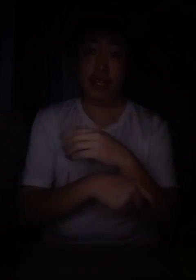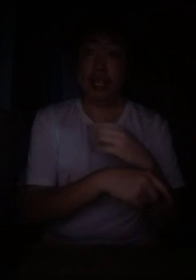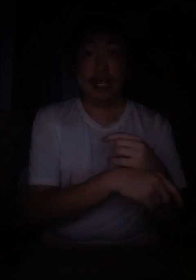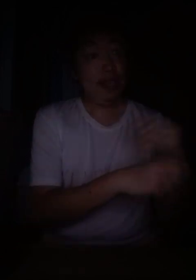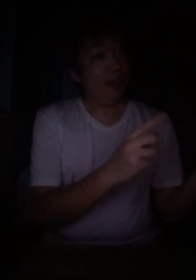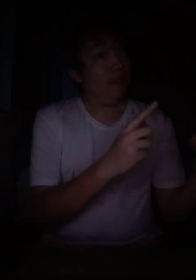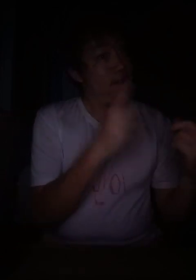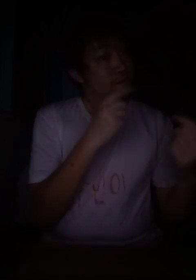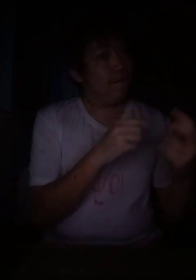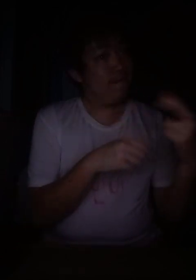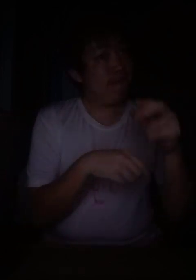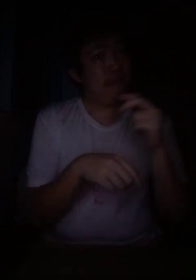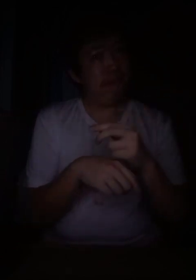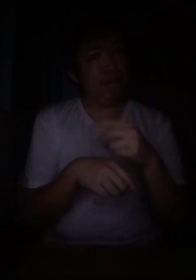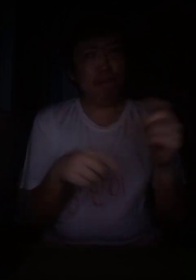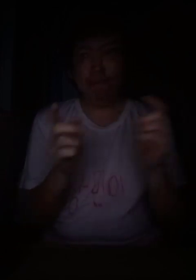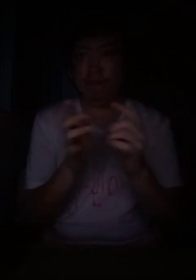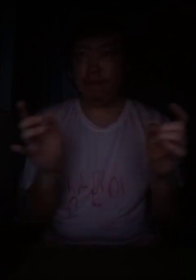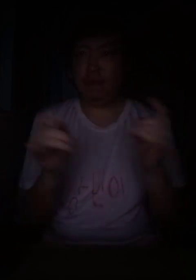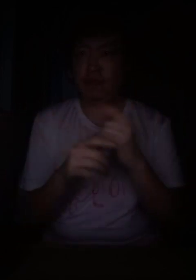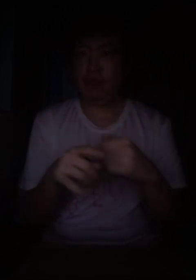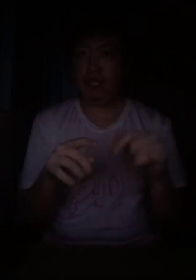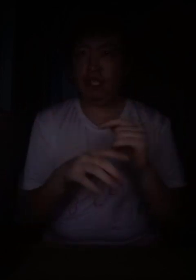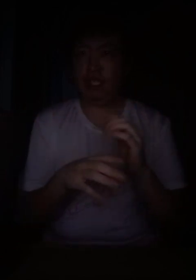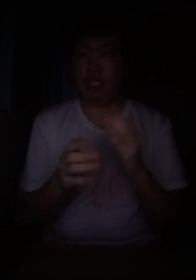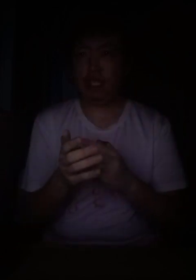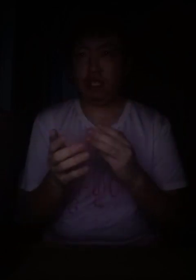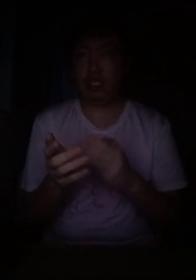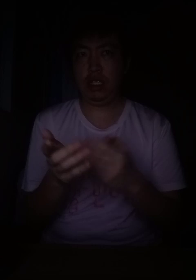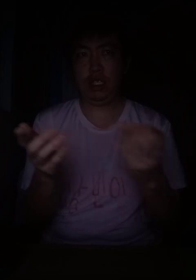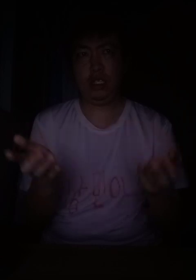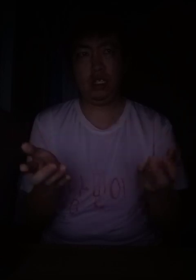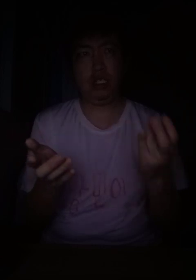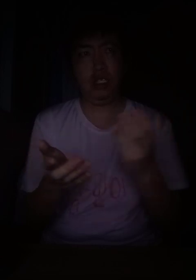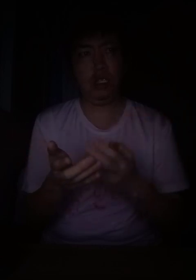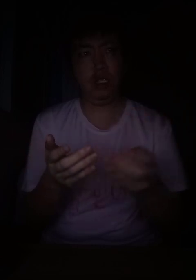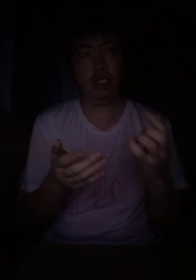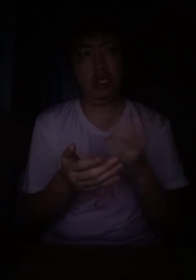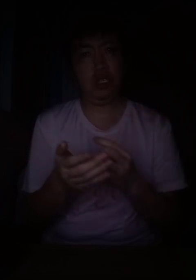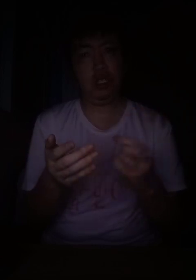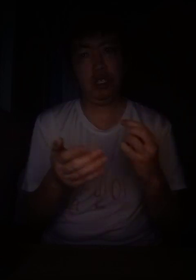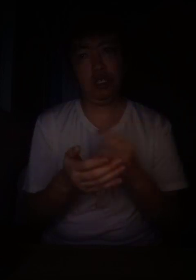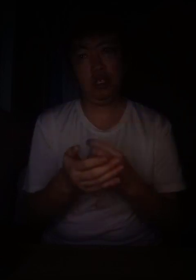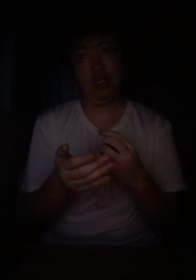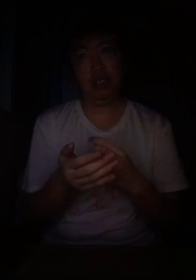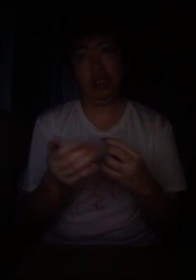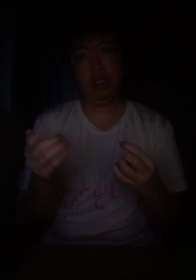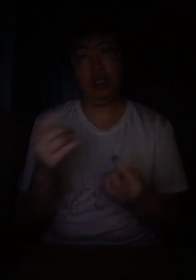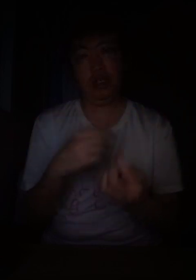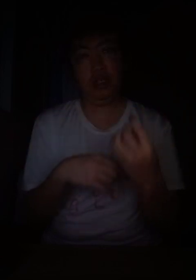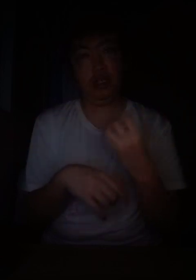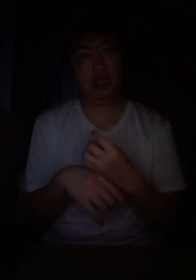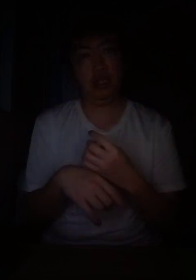시범 운영을 거쳐 다음 달부터 한강공원 여자 화장실과 장애인 화장실 140곳 전체에서 본격